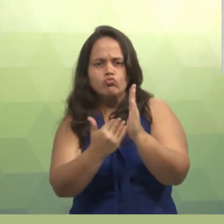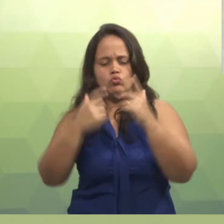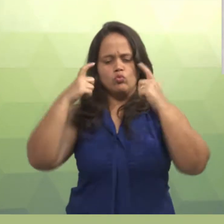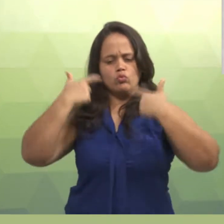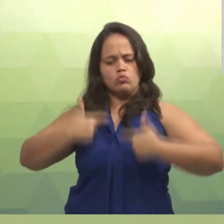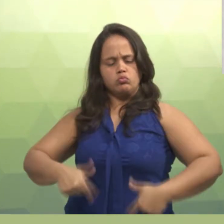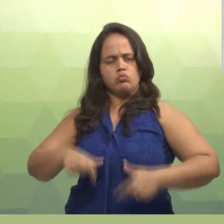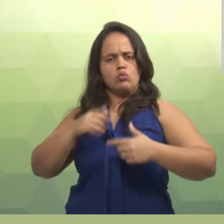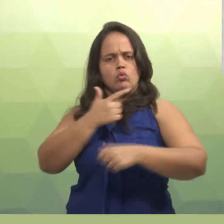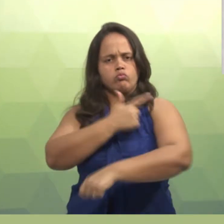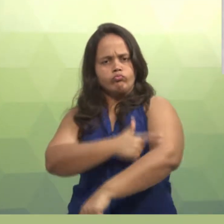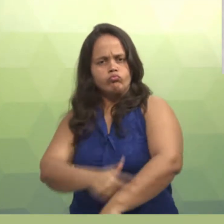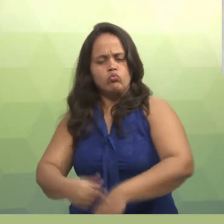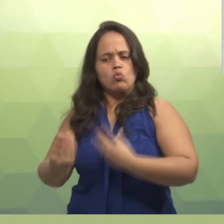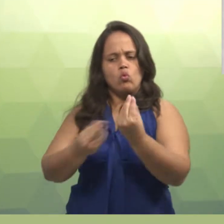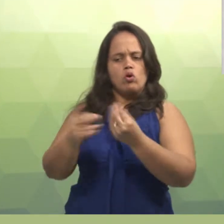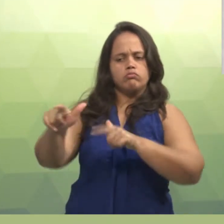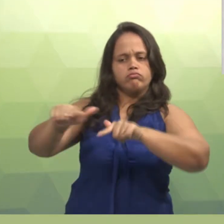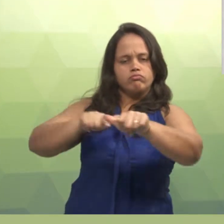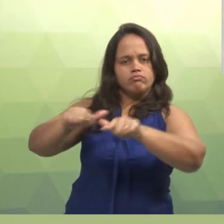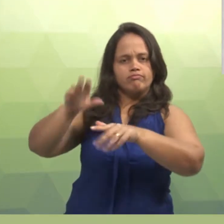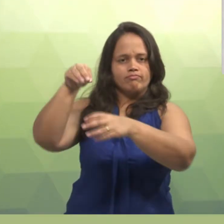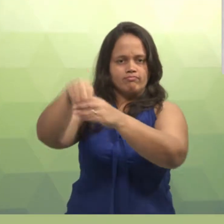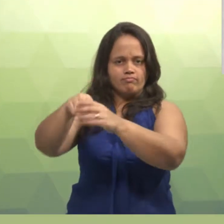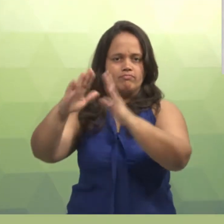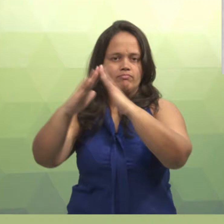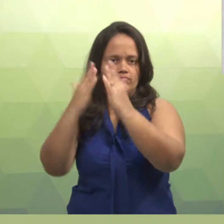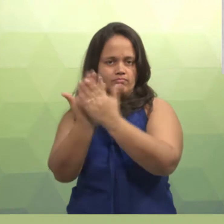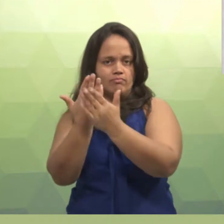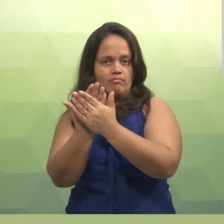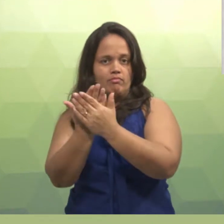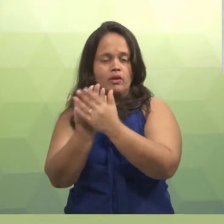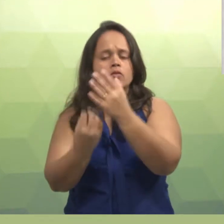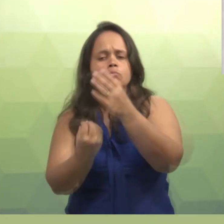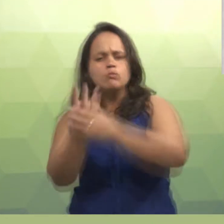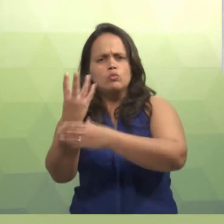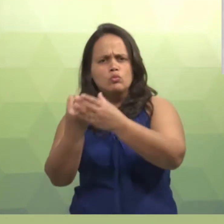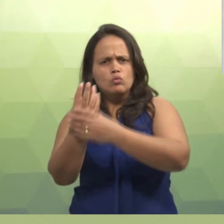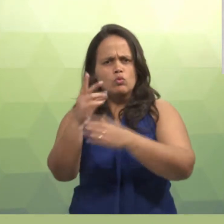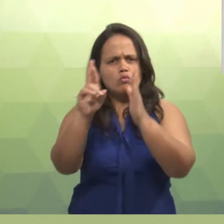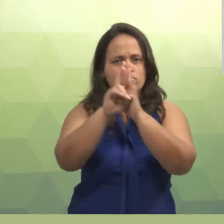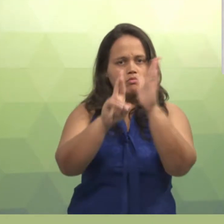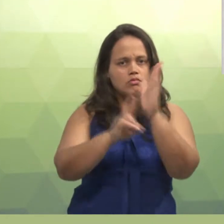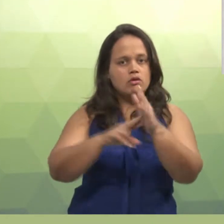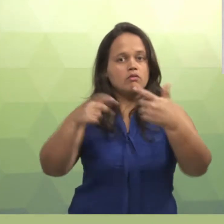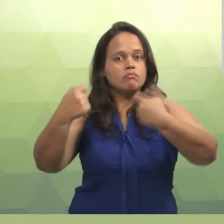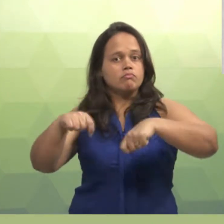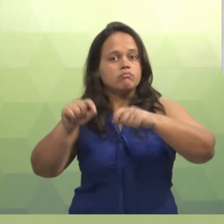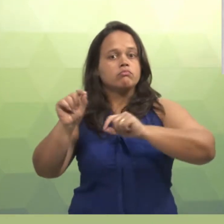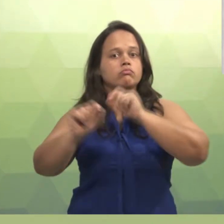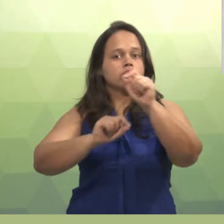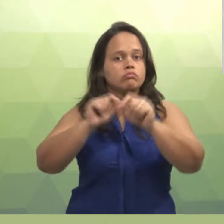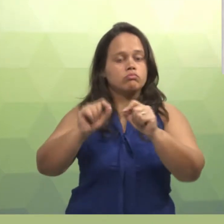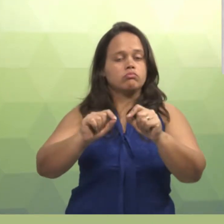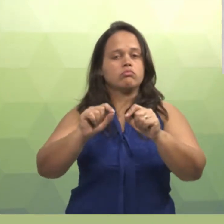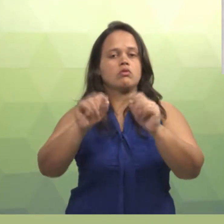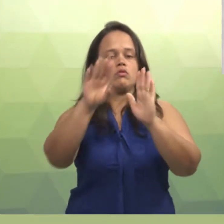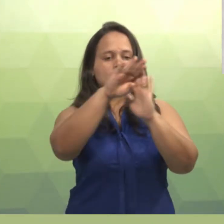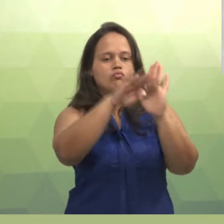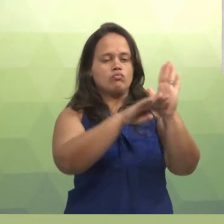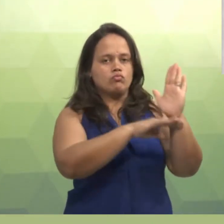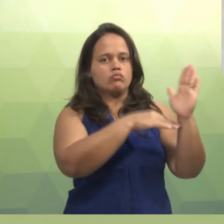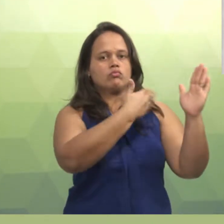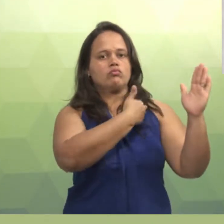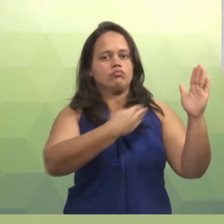a ordem de funcionamento. Para sua elaboração, deverão ser levadas em conta as normas estaduais e federais.